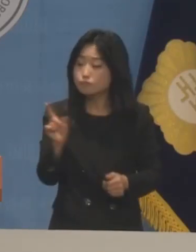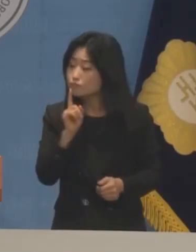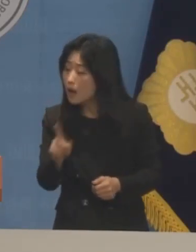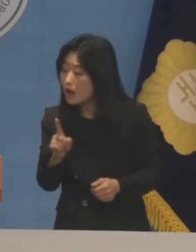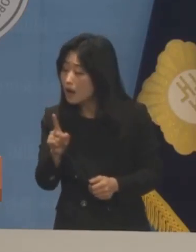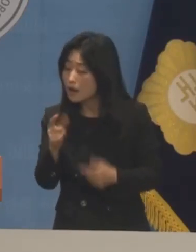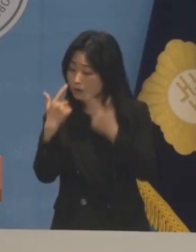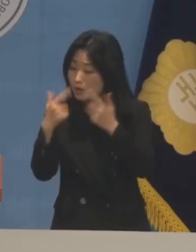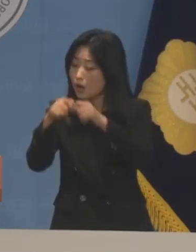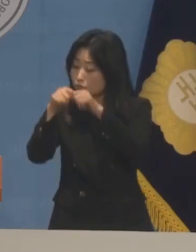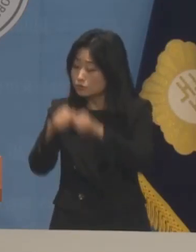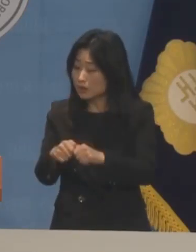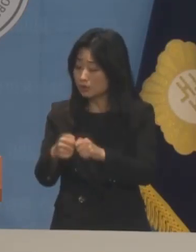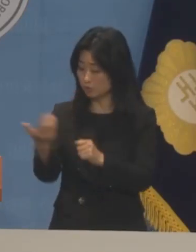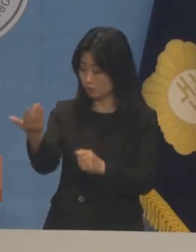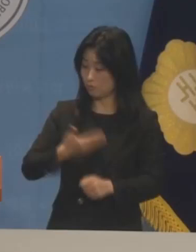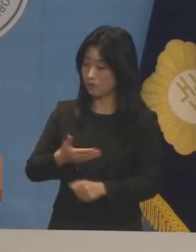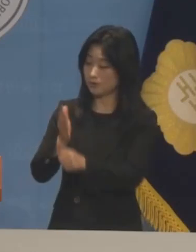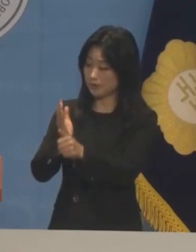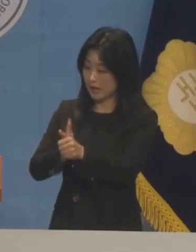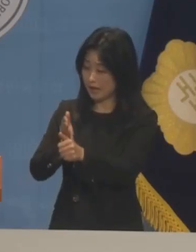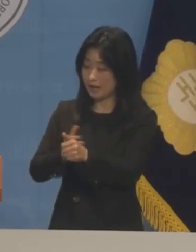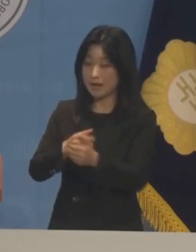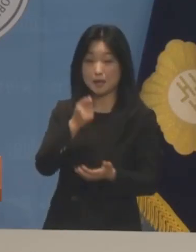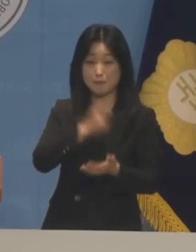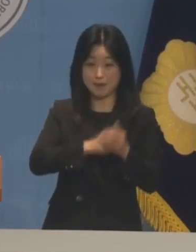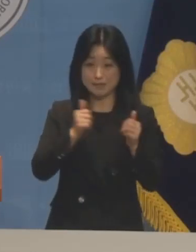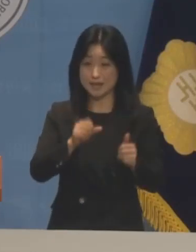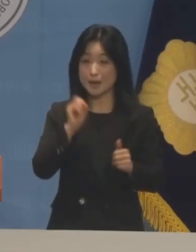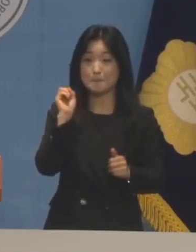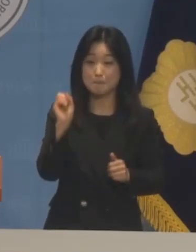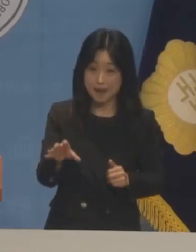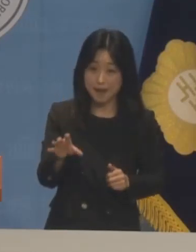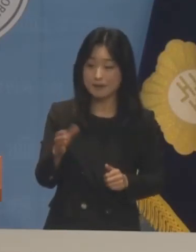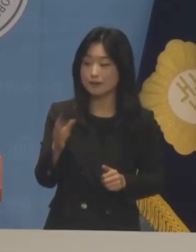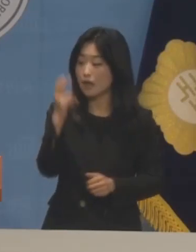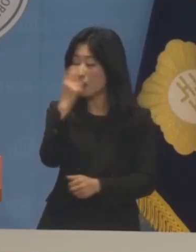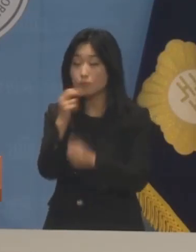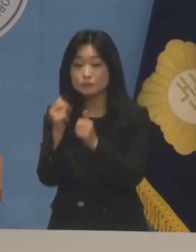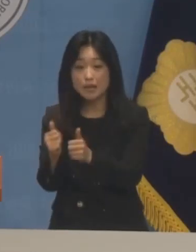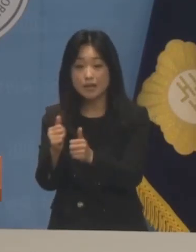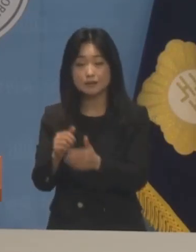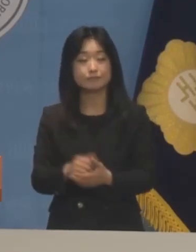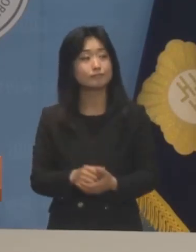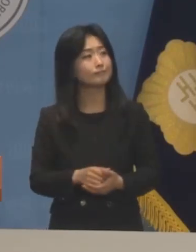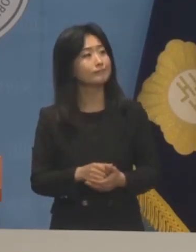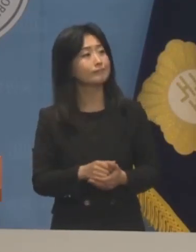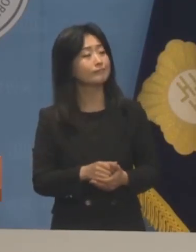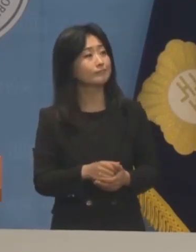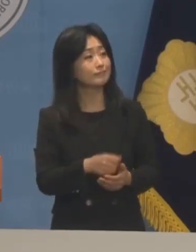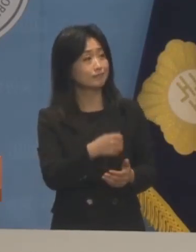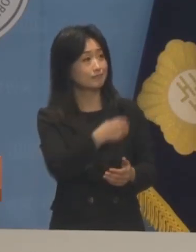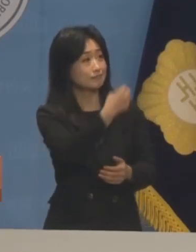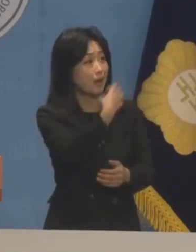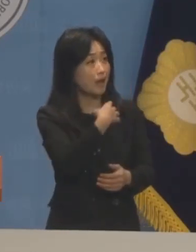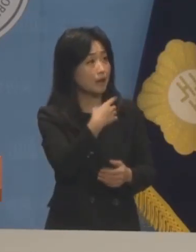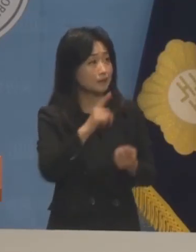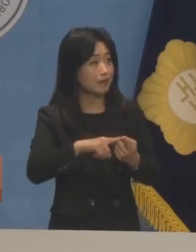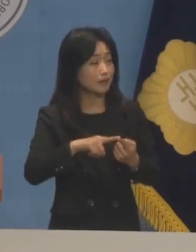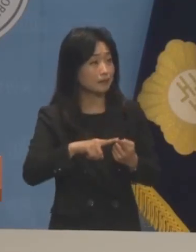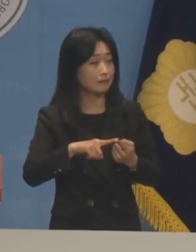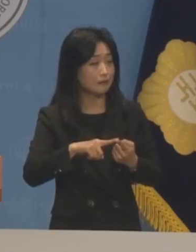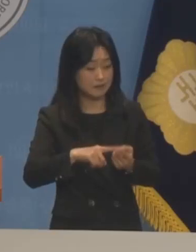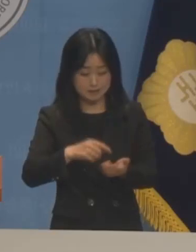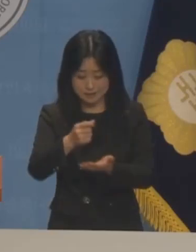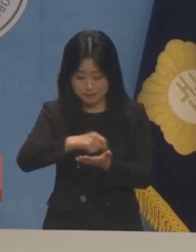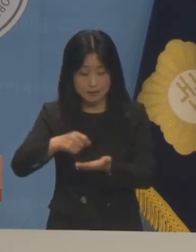명예훼손인지를 구체적으로 특정해달라고 요청하였으나 현재까지 검찰은 재판부의 이러한 요청을 이행하지 않아